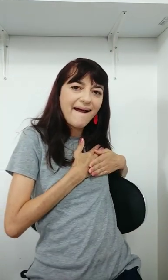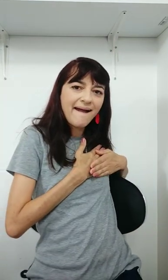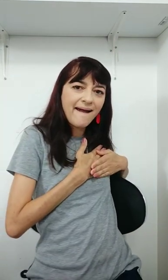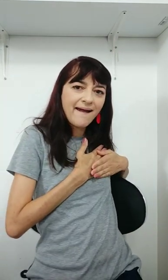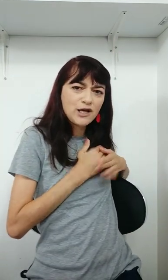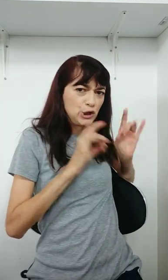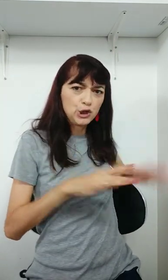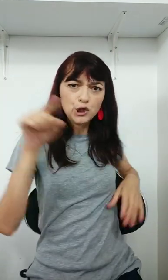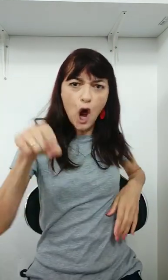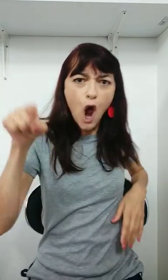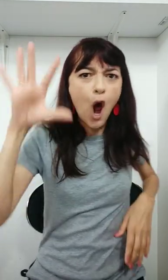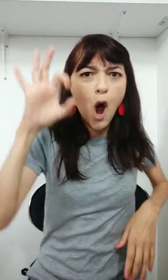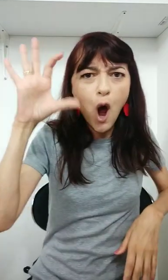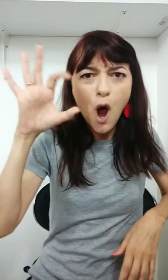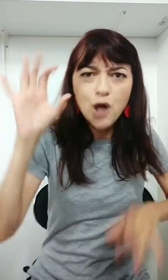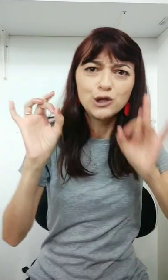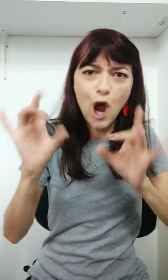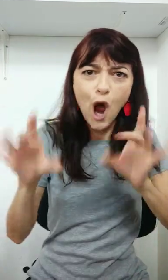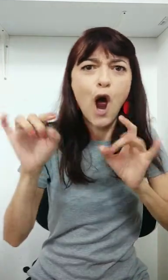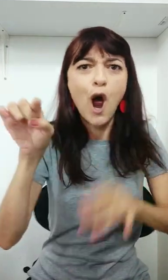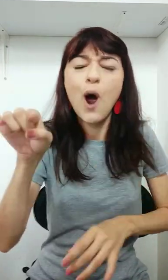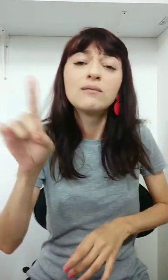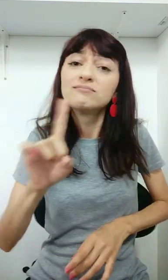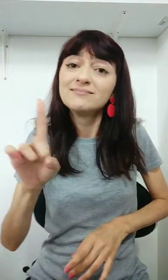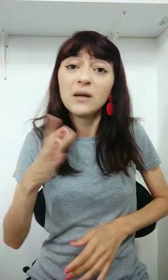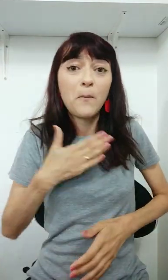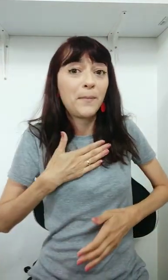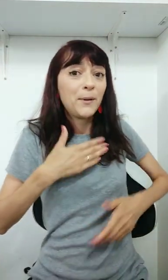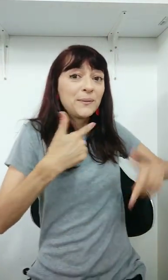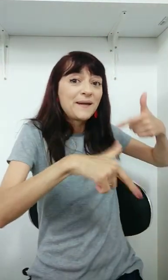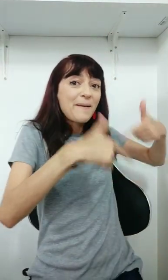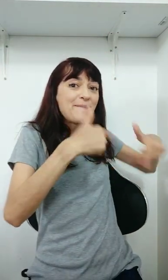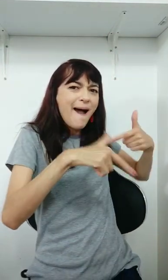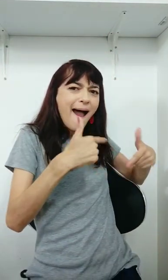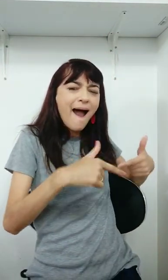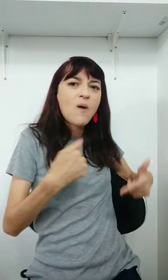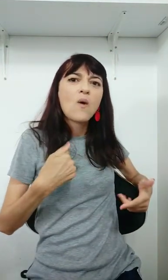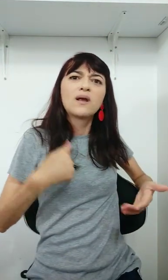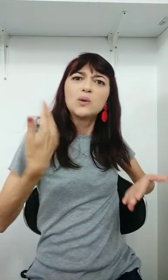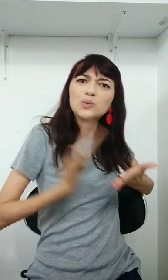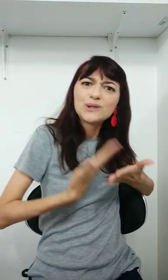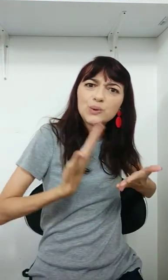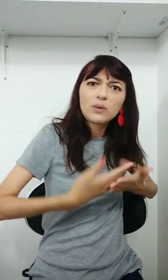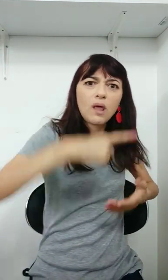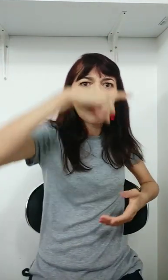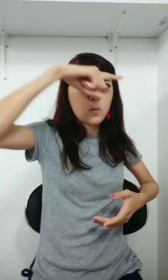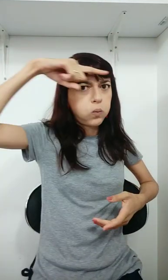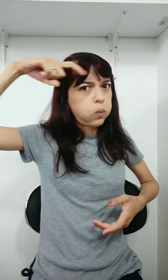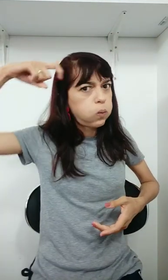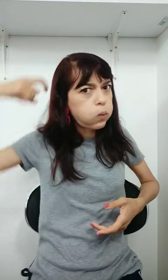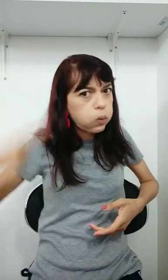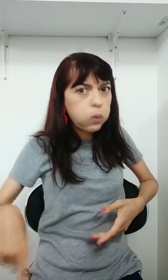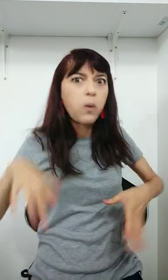eu me formei na faculdade para trabalhar. Então, assim, com certeza, isso também, além de estar aqui